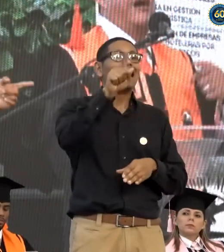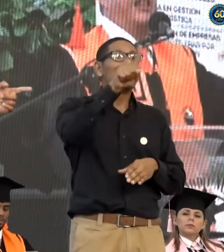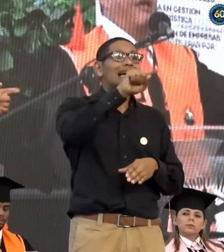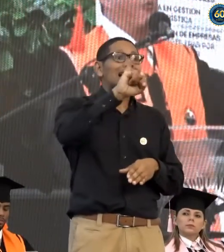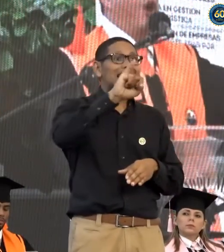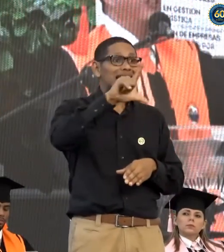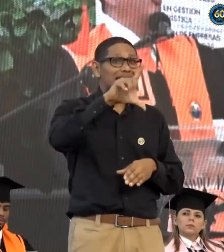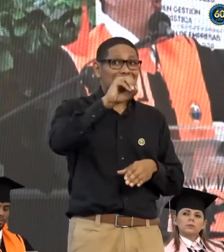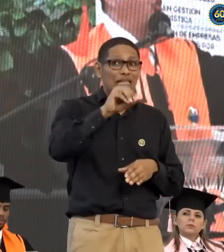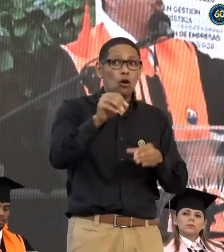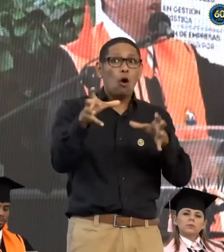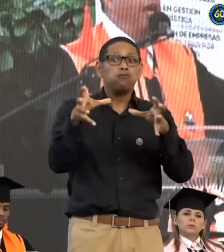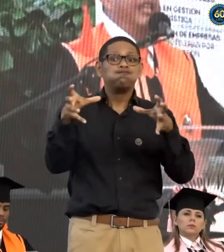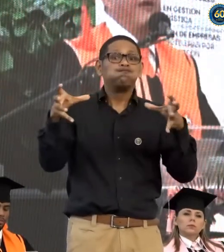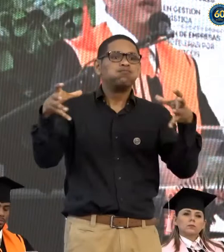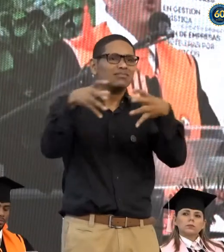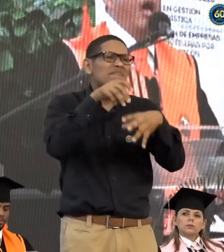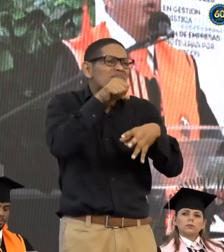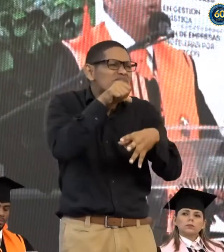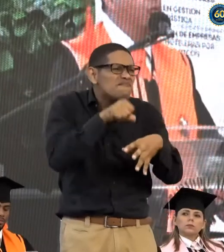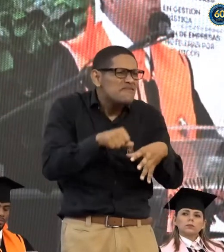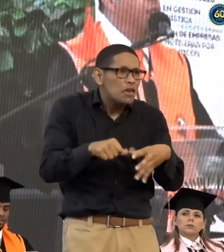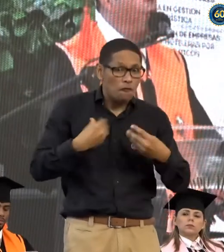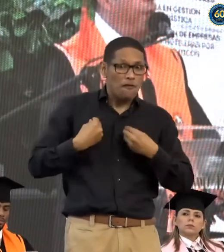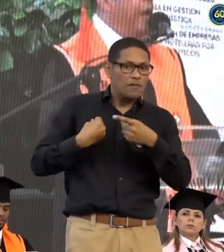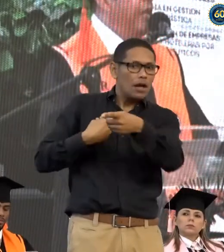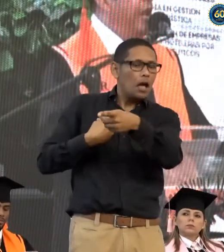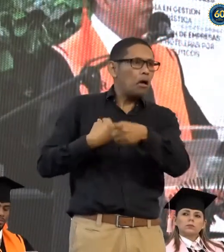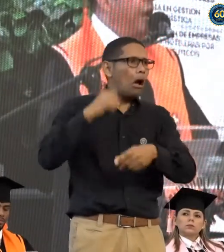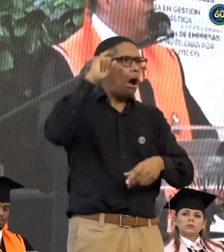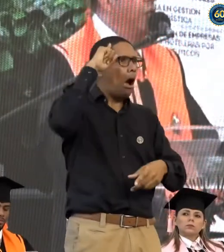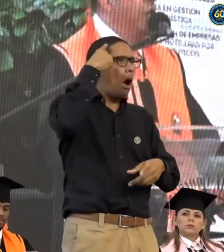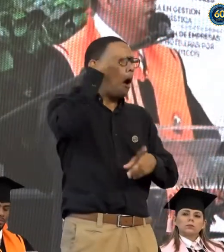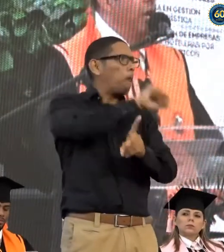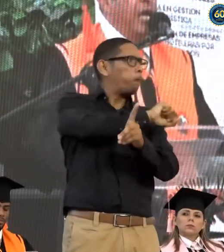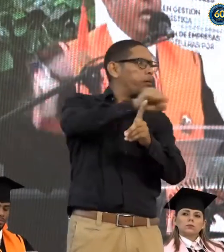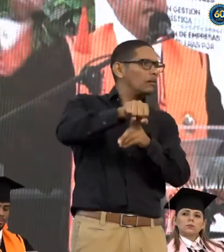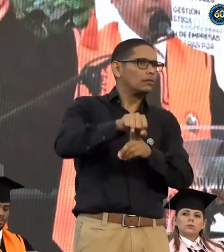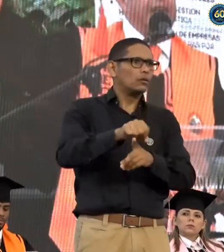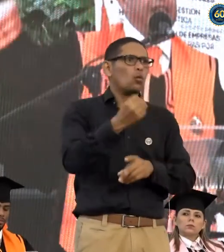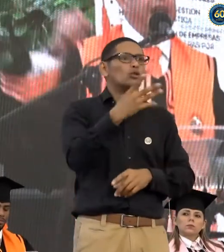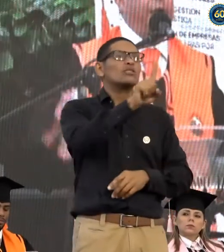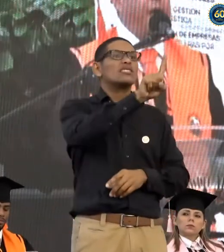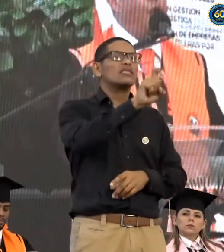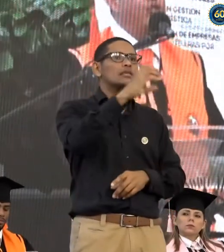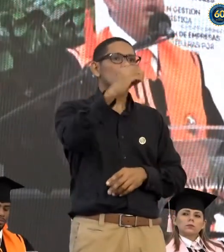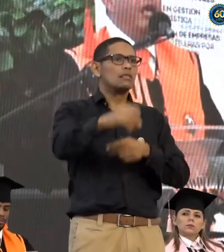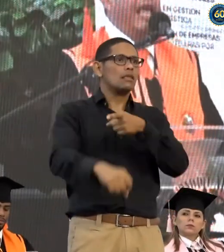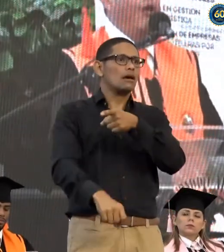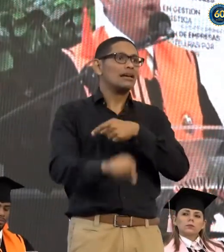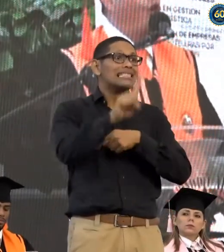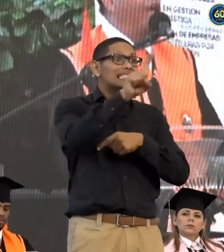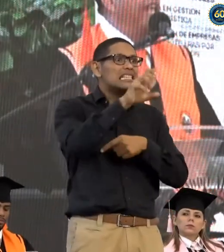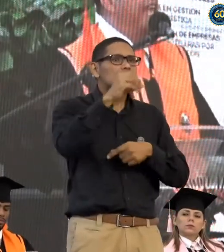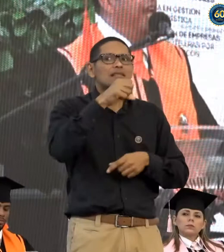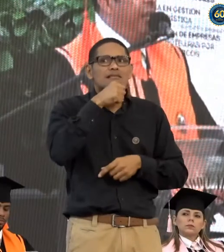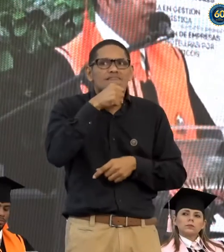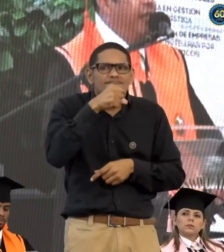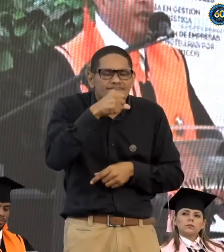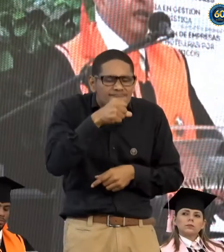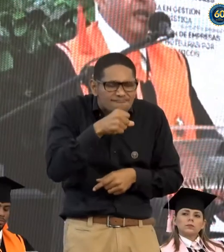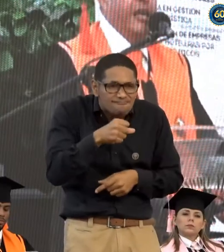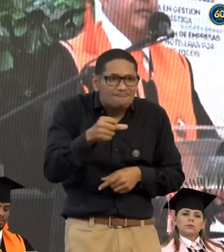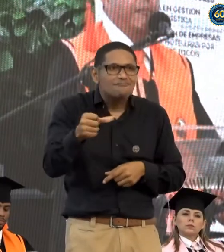a ir todos está abandonado por parte del Estado y ahí hay 60 viejos que el único que quieren es